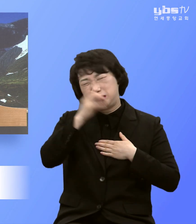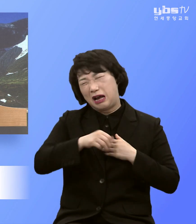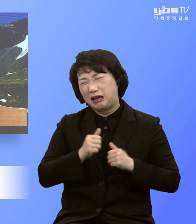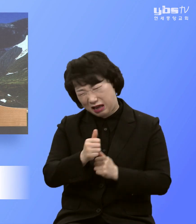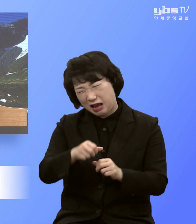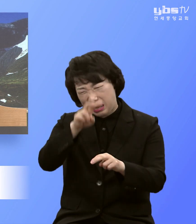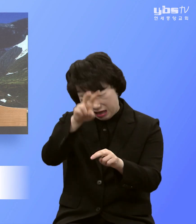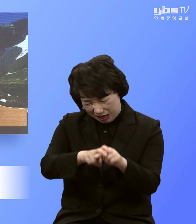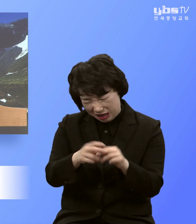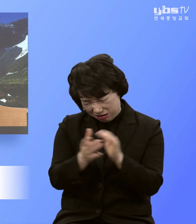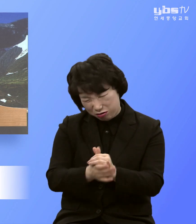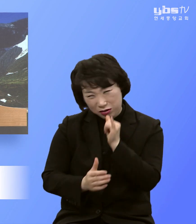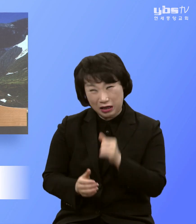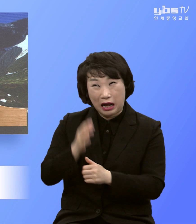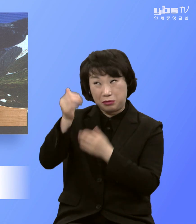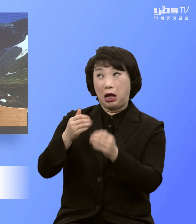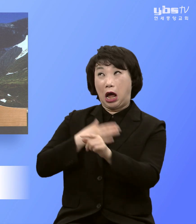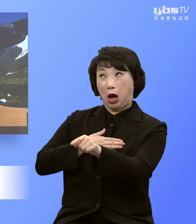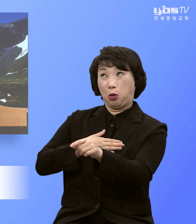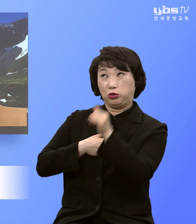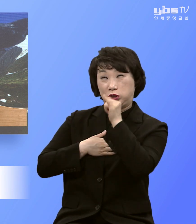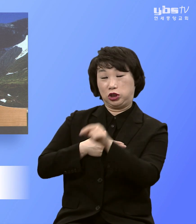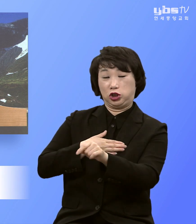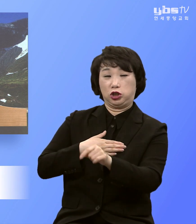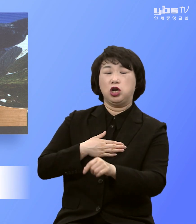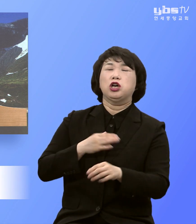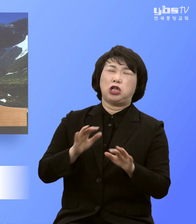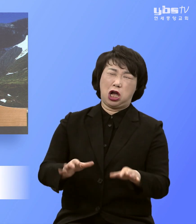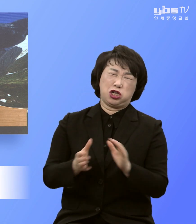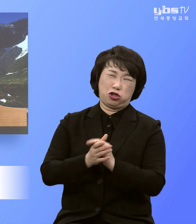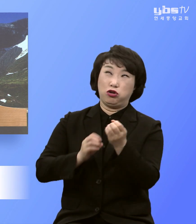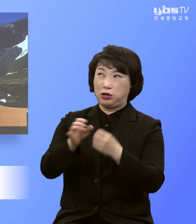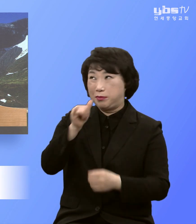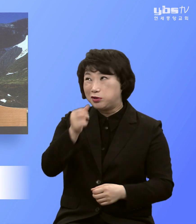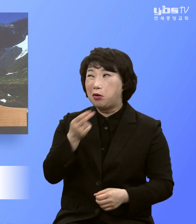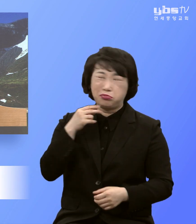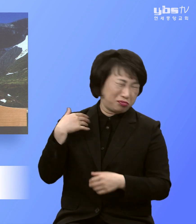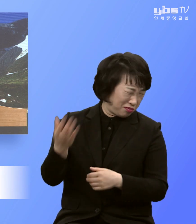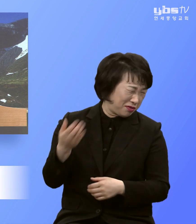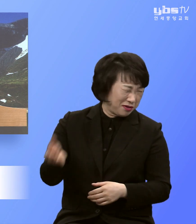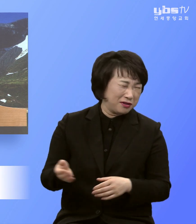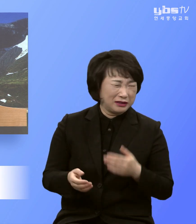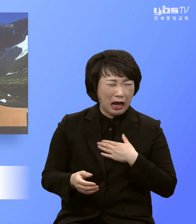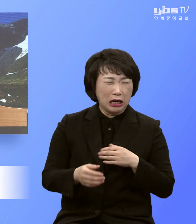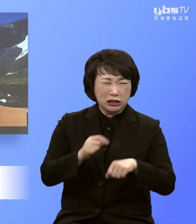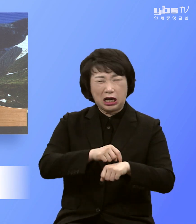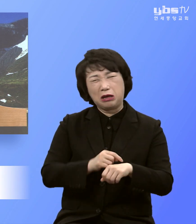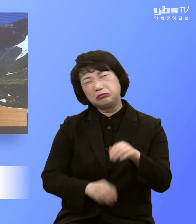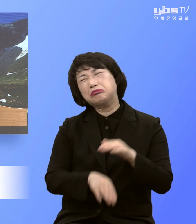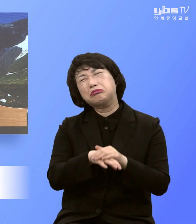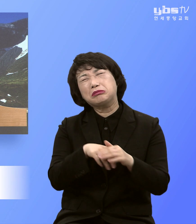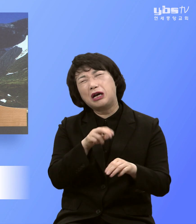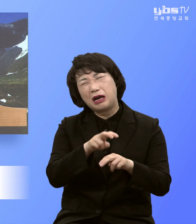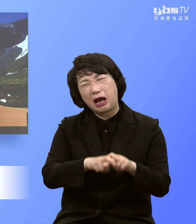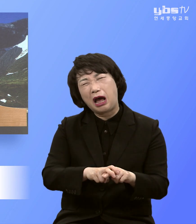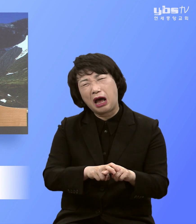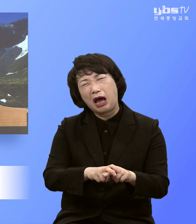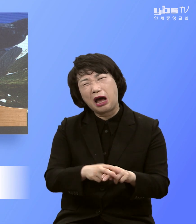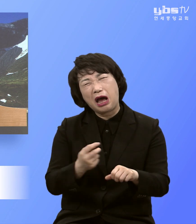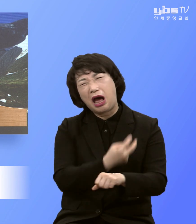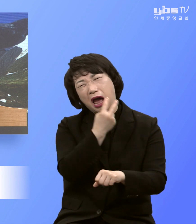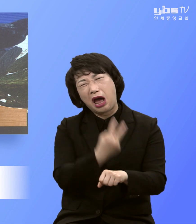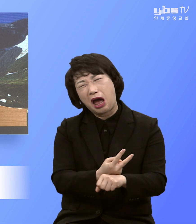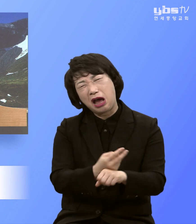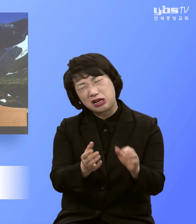것입니다. 그렇게 하나님도 알고 계시죠. 그렇게 알고 기도 응답하던 건 상관없습니다. 나는 시간만 채우면 됩니다. 주여,